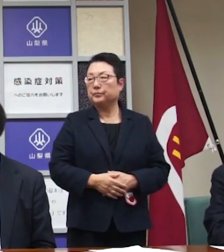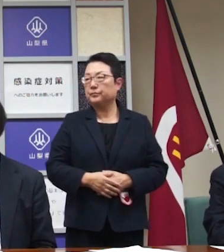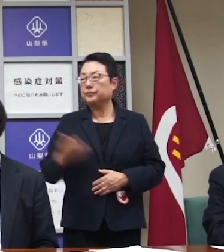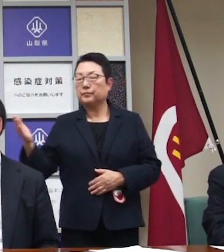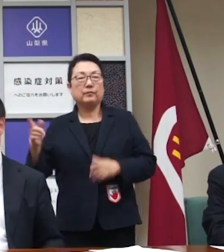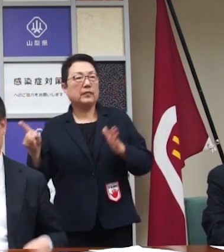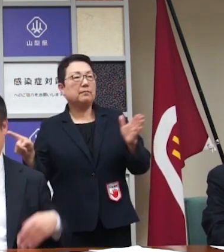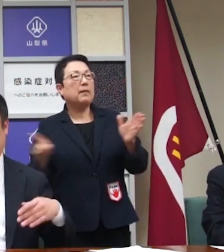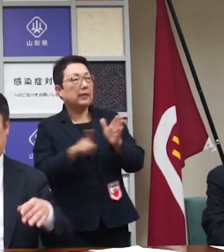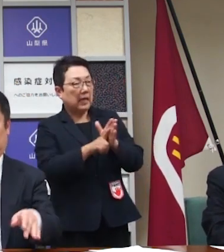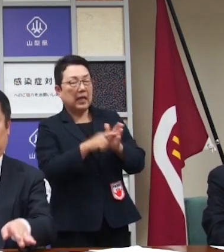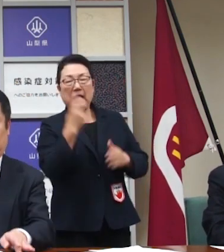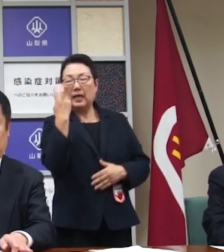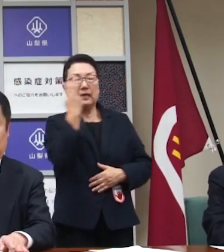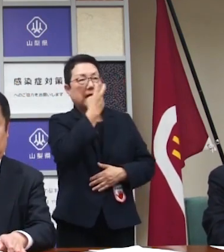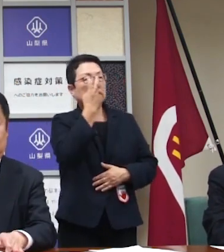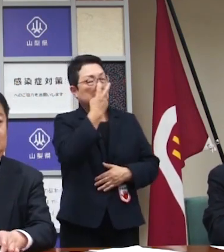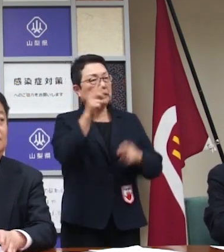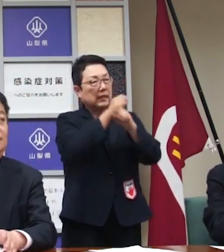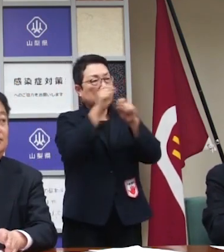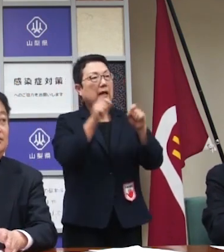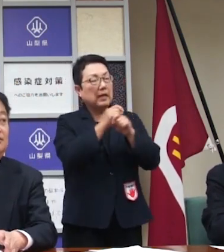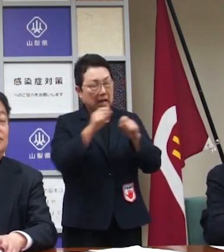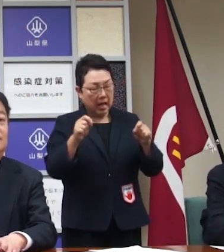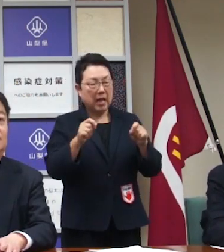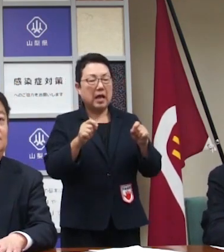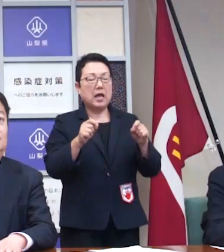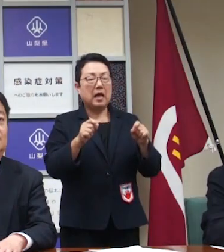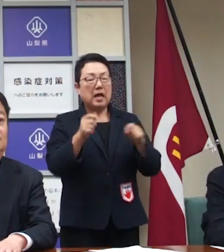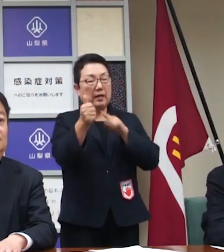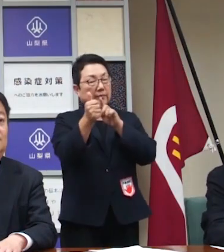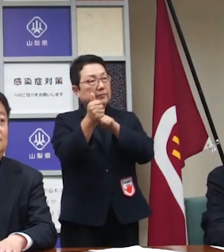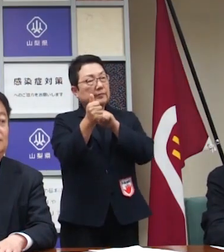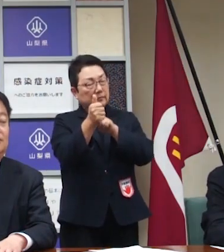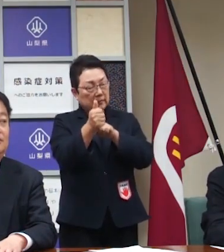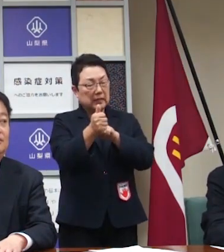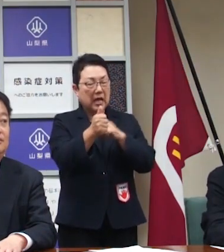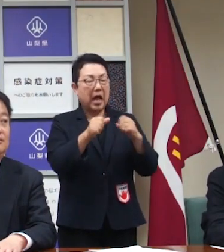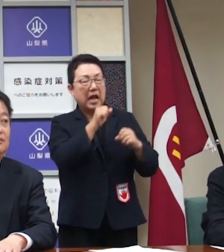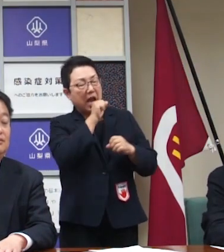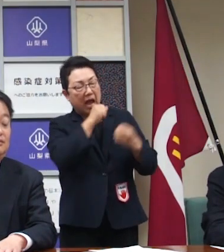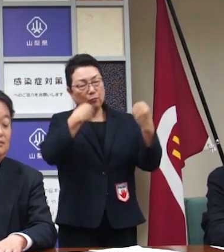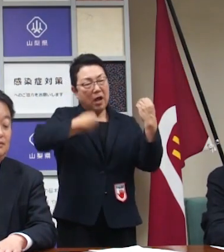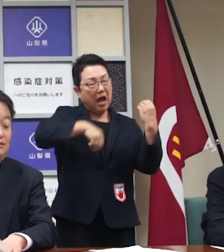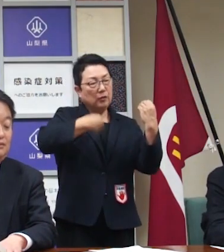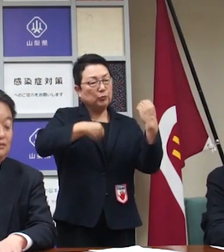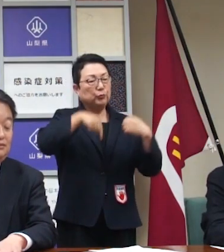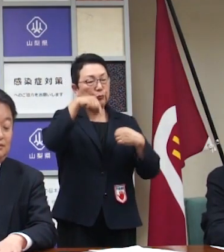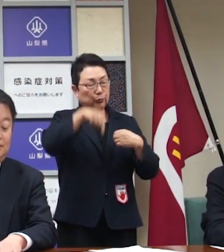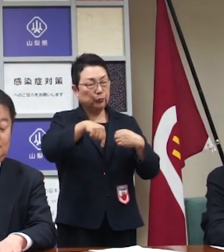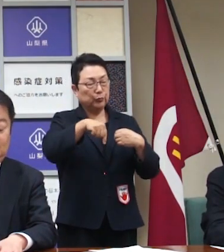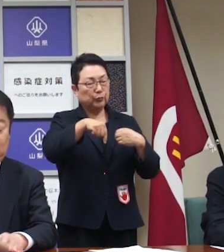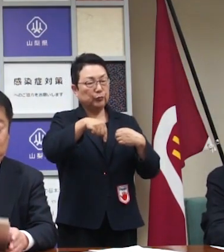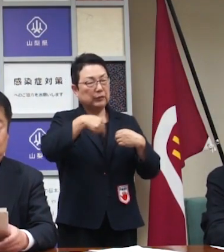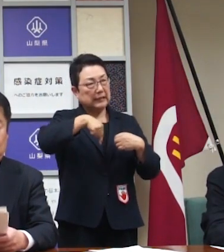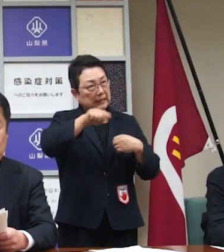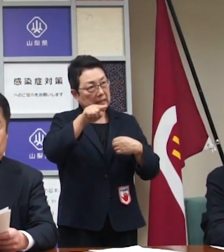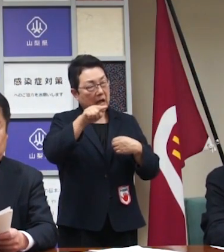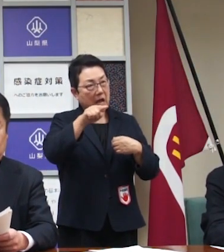今まで確認をした段階ではライブハウスへの行